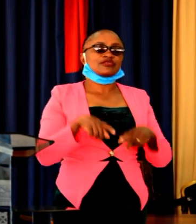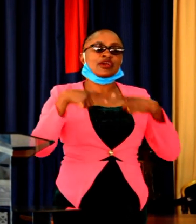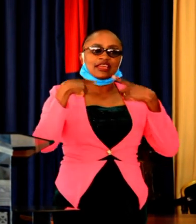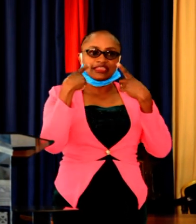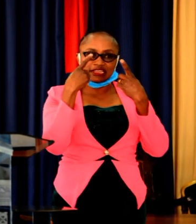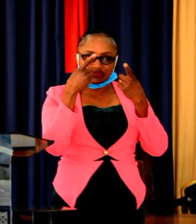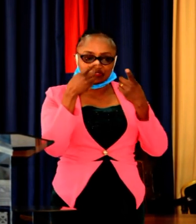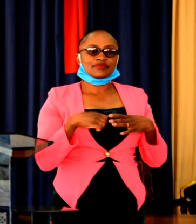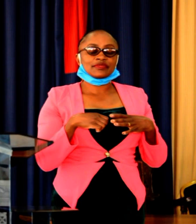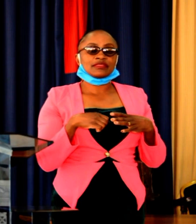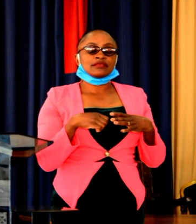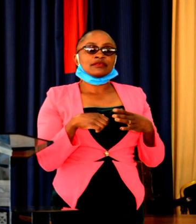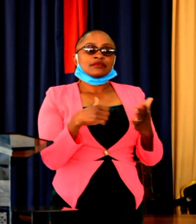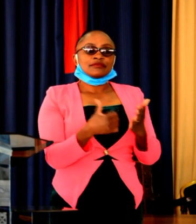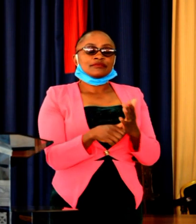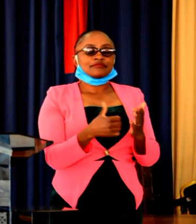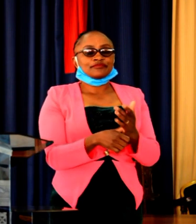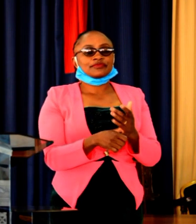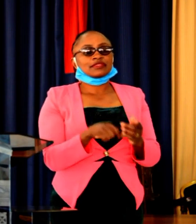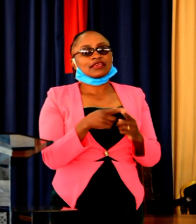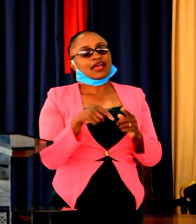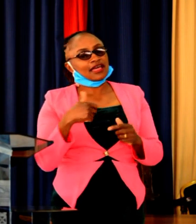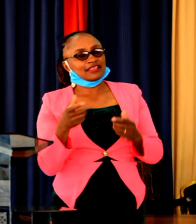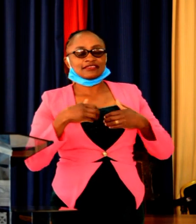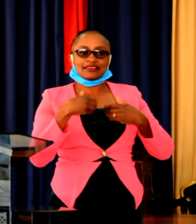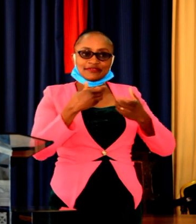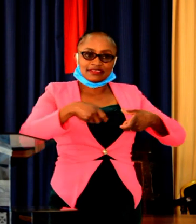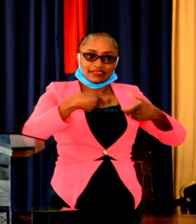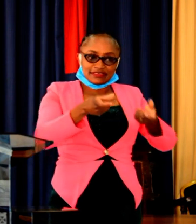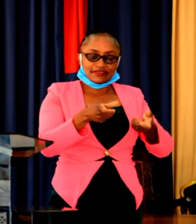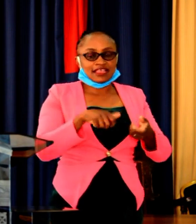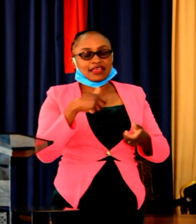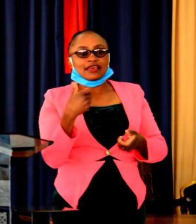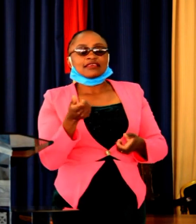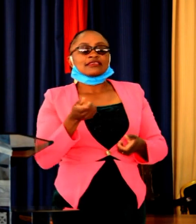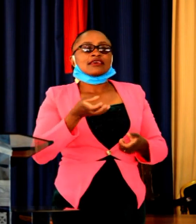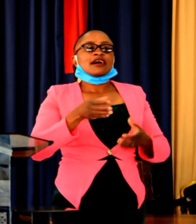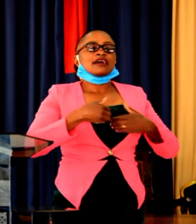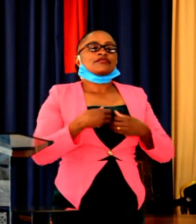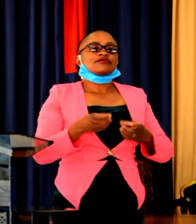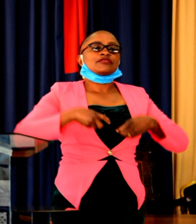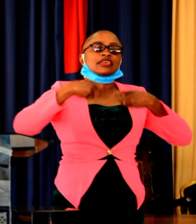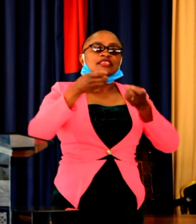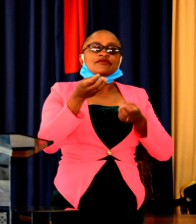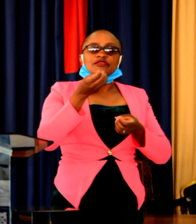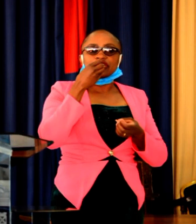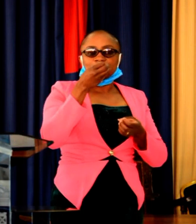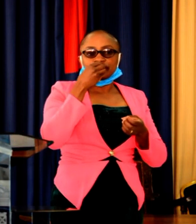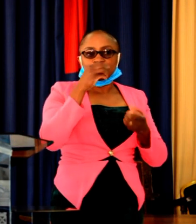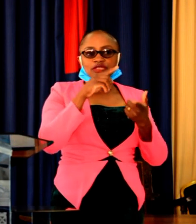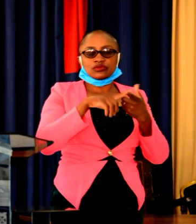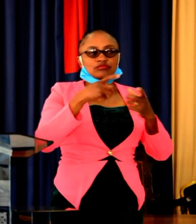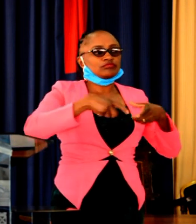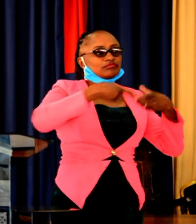tunayofaa kuyajua. Kuna wale ambao wamekuwa wakipeana pia chakula ambacho tumekuwa wapa wale